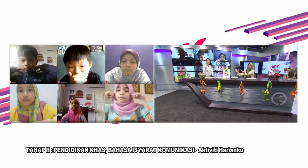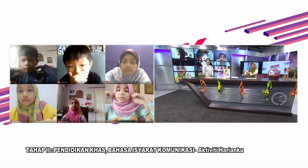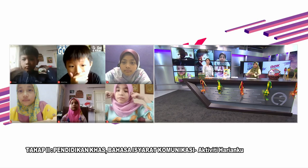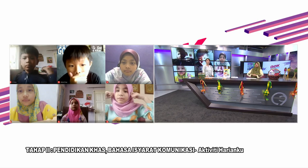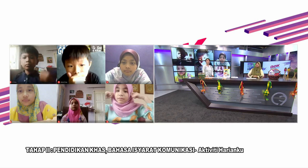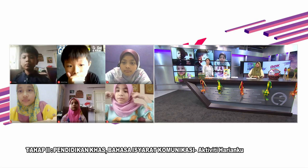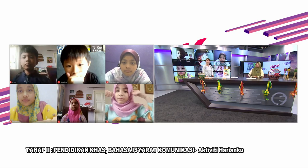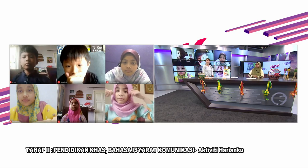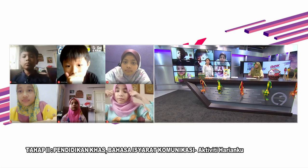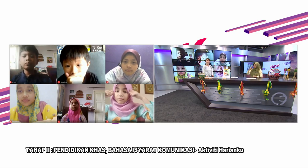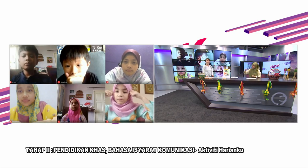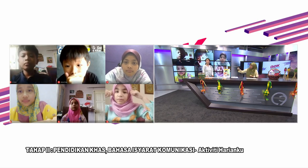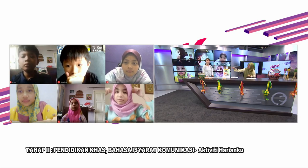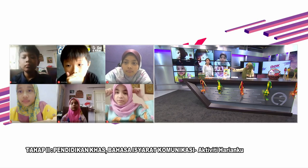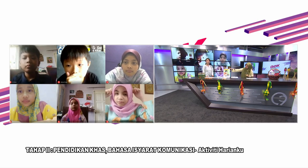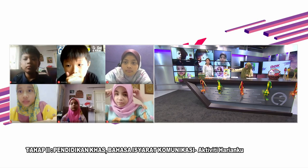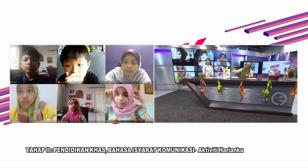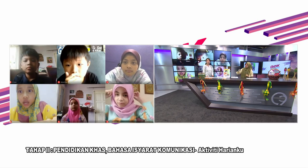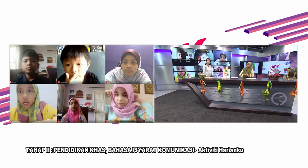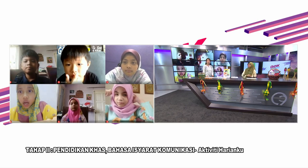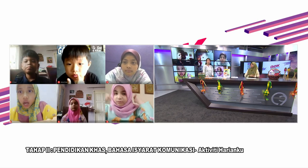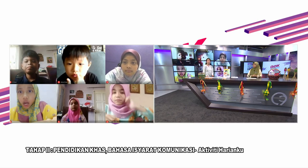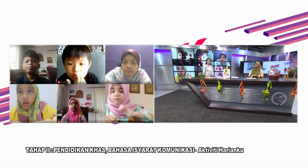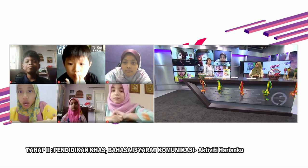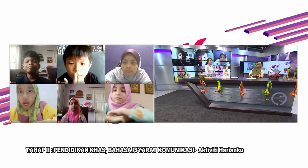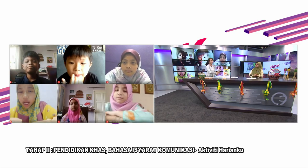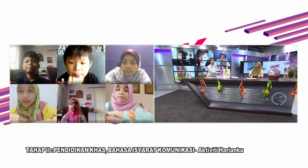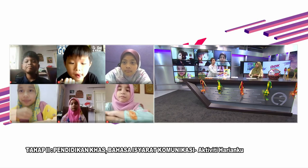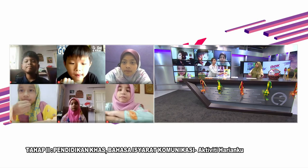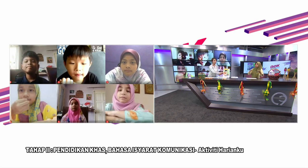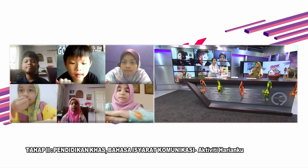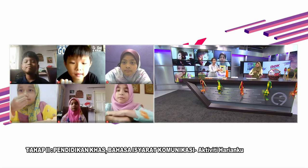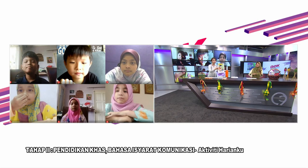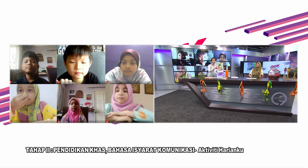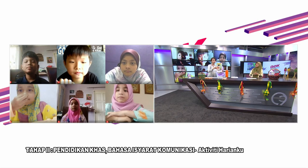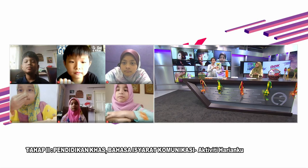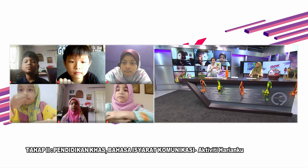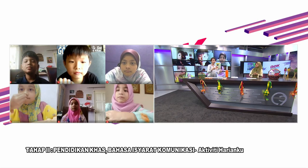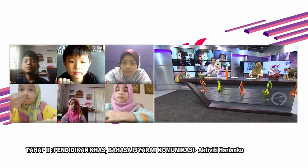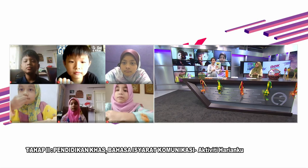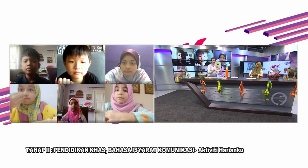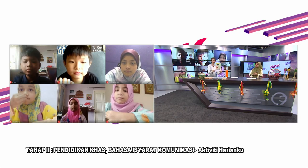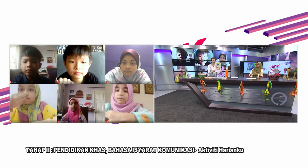Okey. Nampak tak? Nampak, nampak. Nanti... Okey. Buat apa?